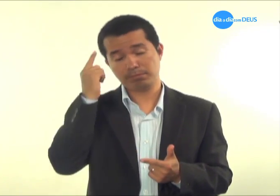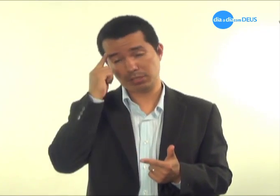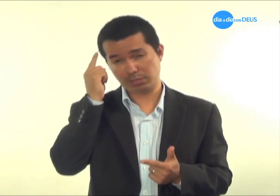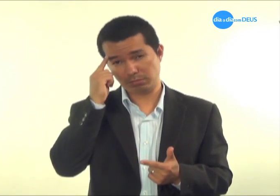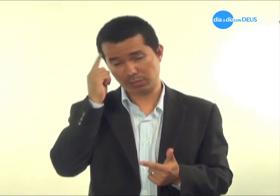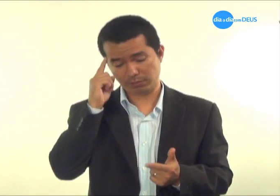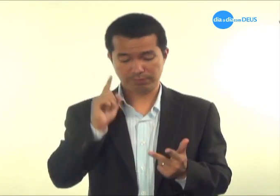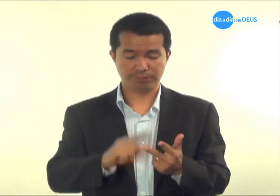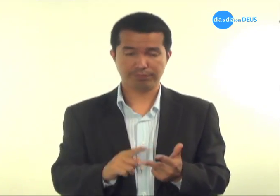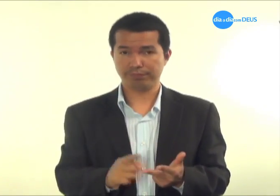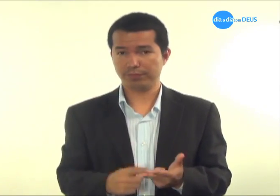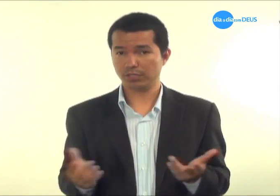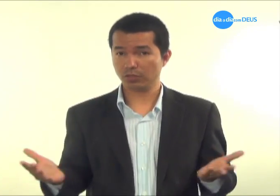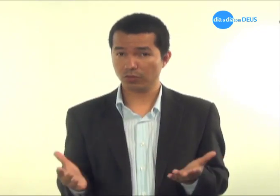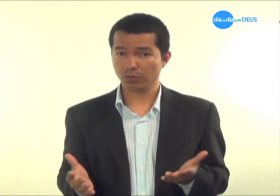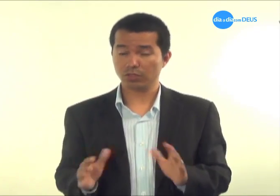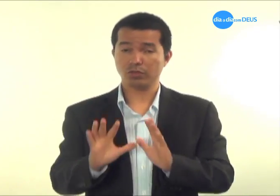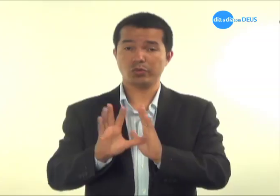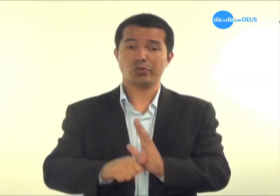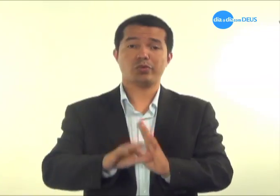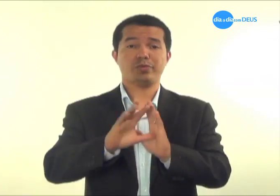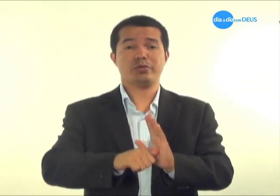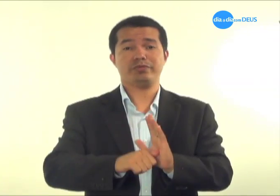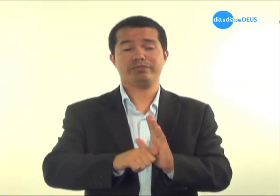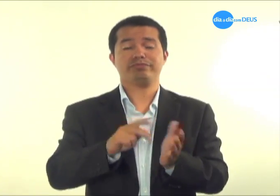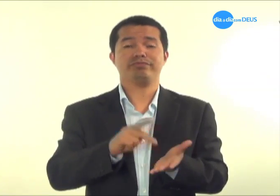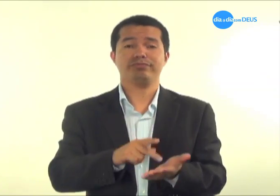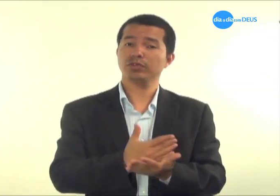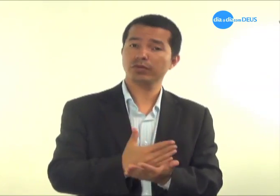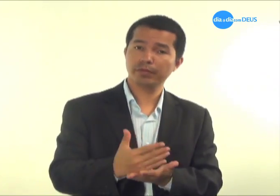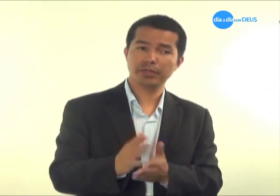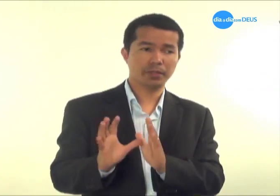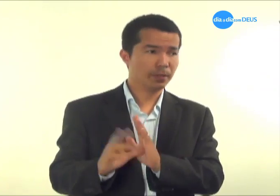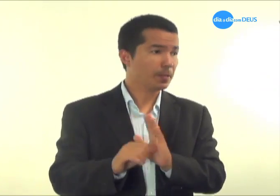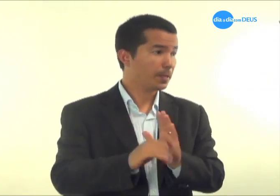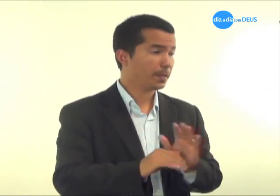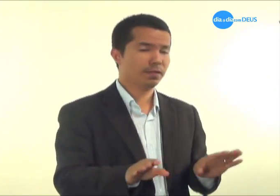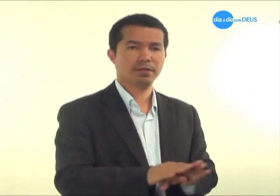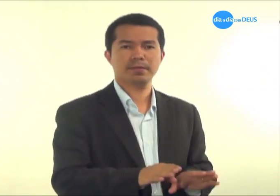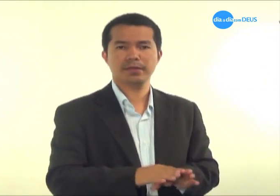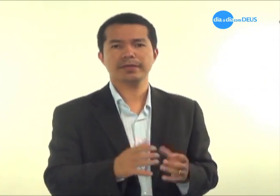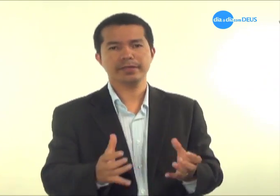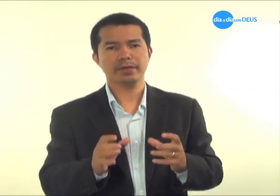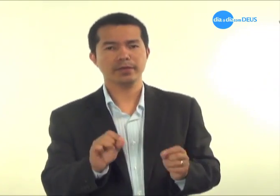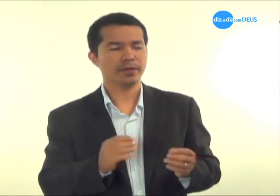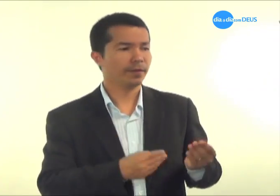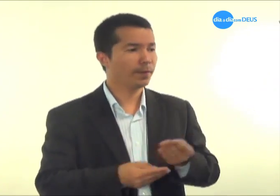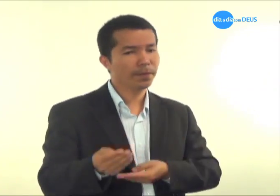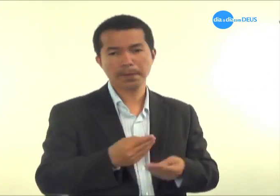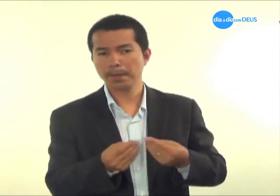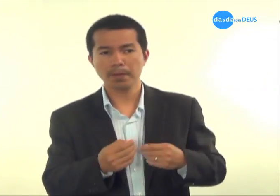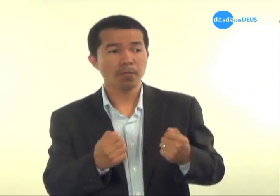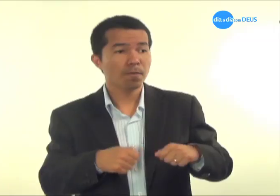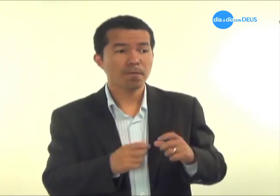atitudes. E ele começou a retirar o dinheiro da bolsa, que não lhe pertencia, e fazia contatos para vender Jesus, ou